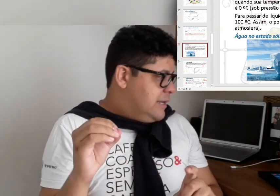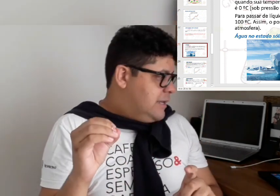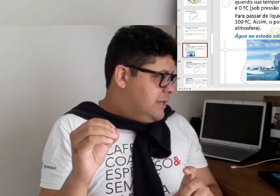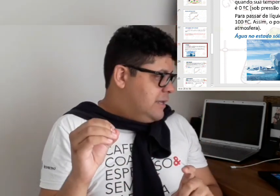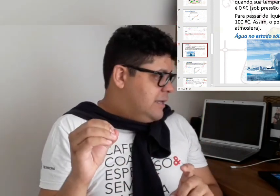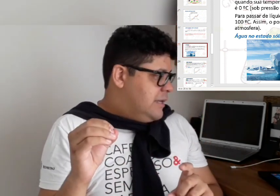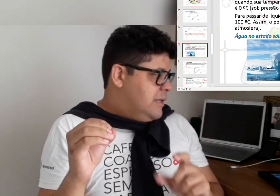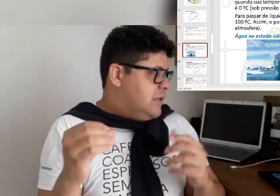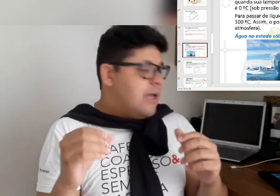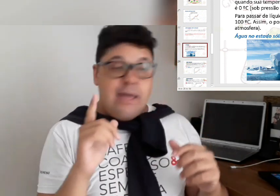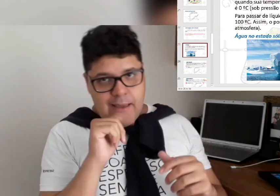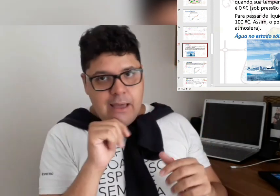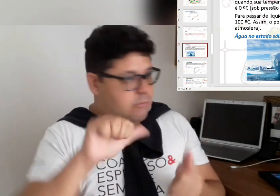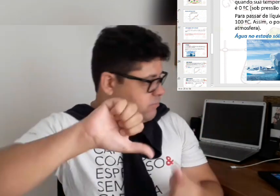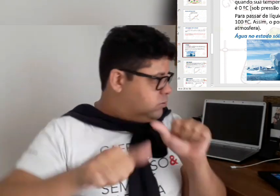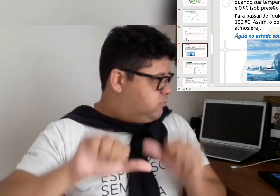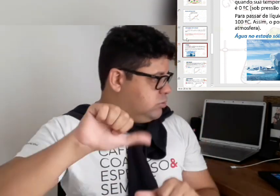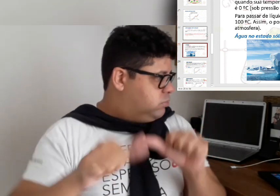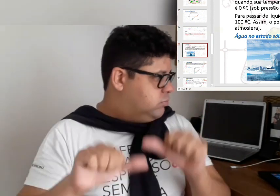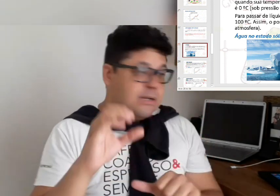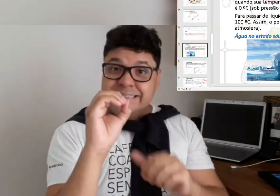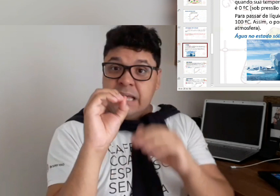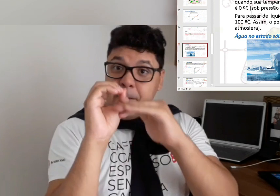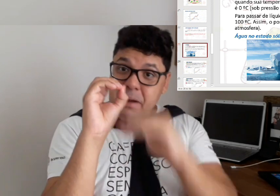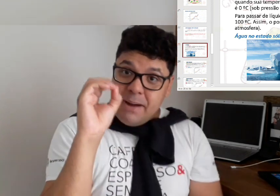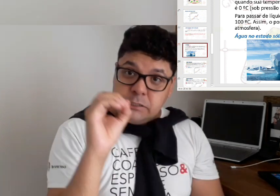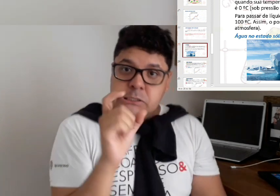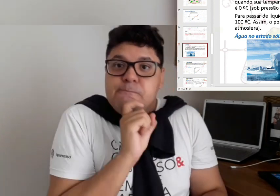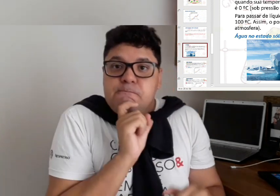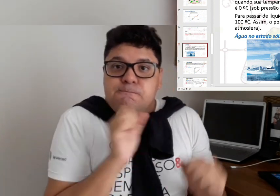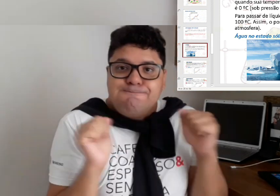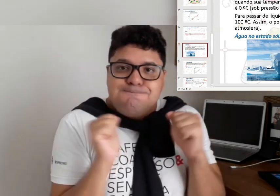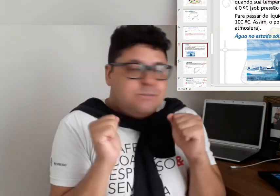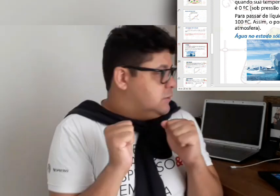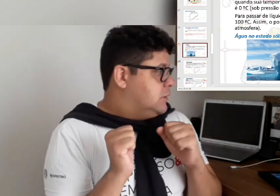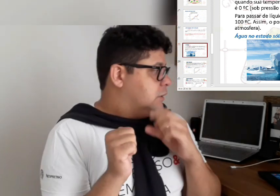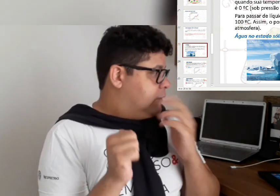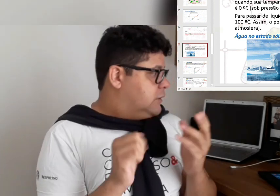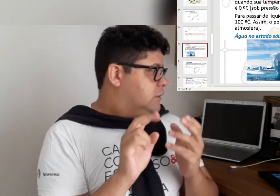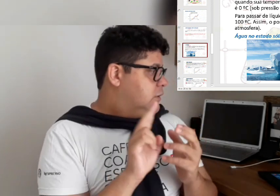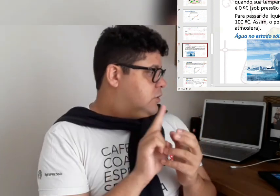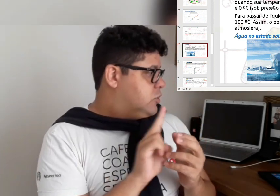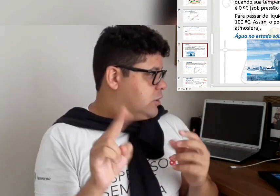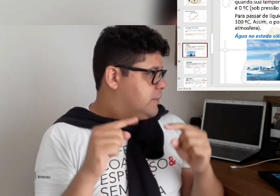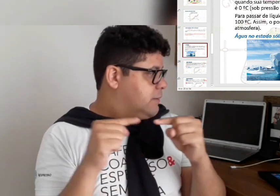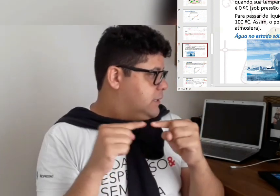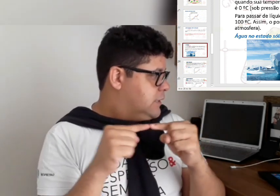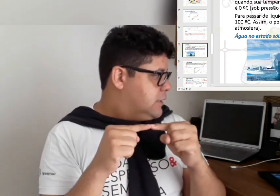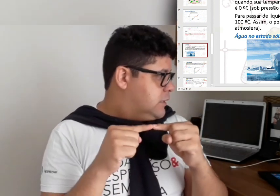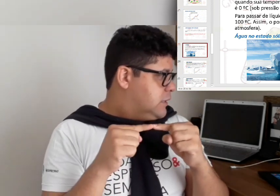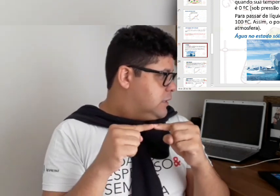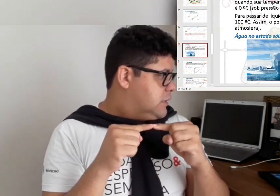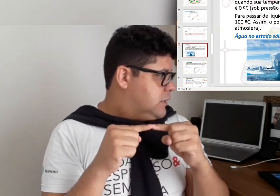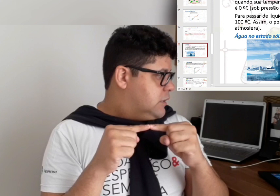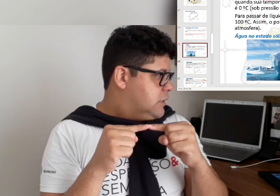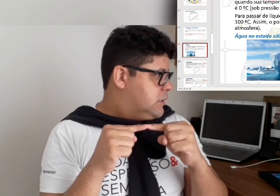para vapor, a água deve atingir a temperatura de 100 graus. Assim, o ponto de ebulição da água é 100 graus. A água no